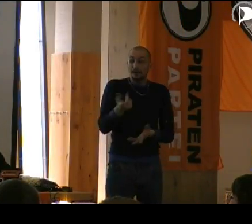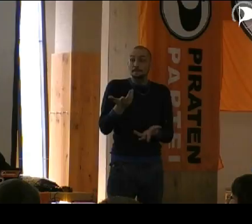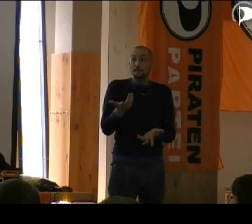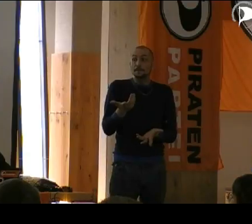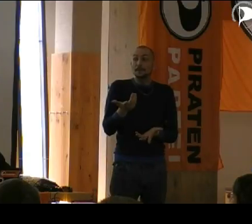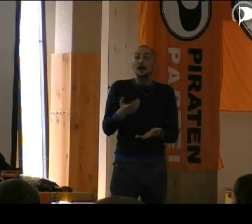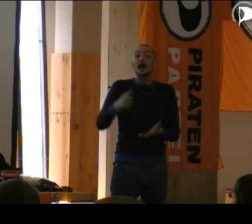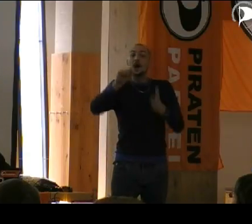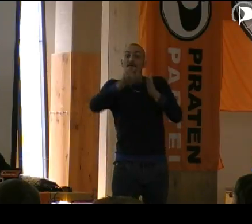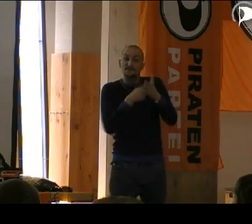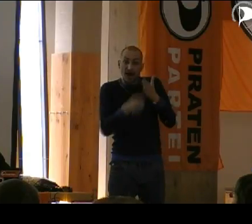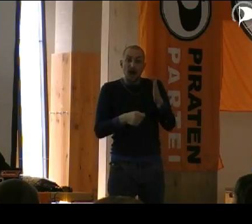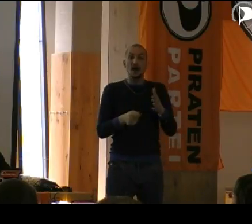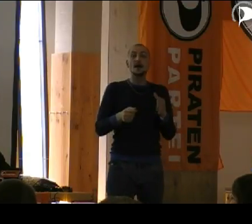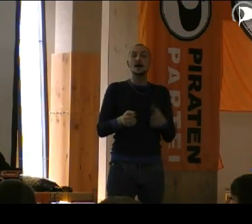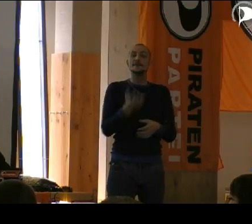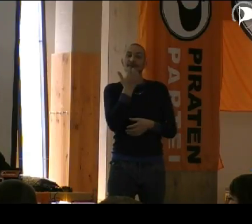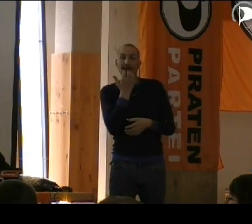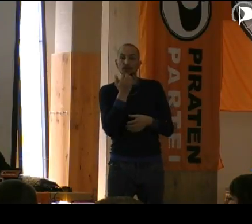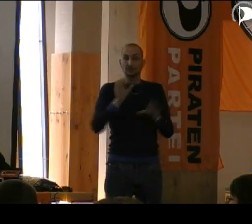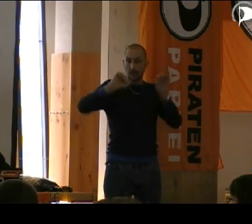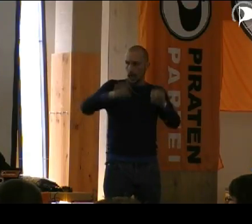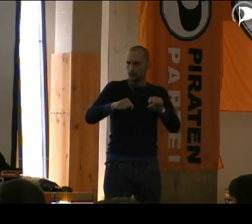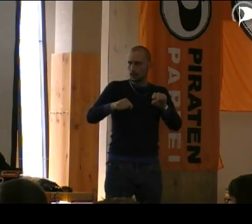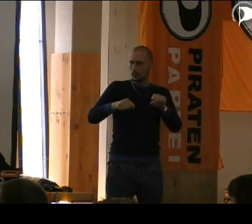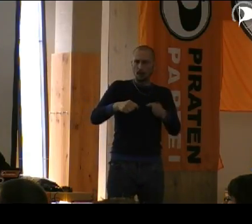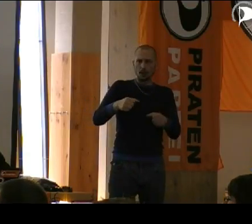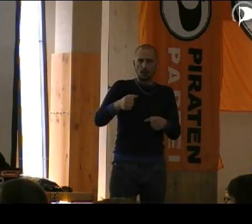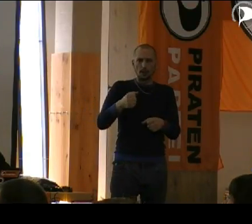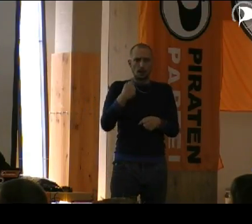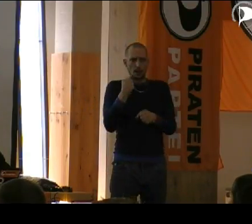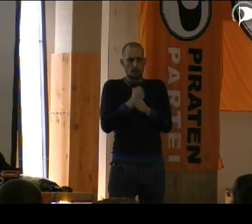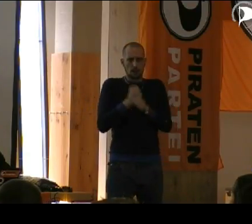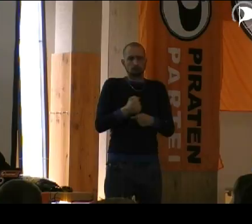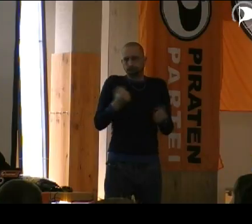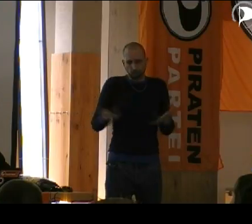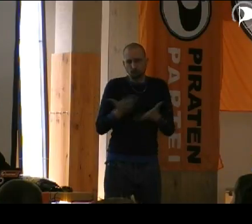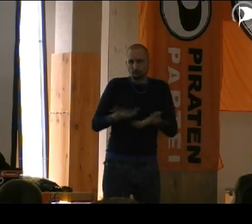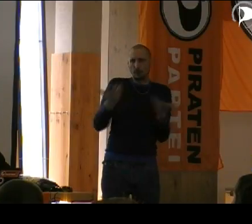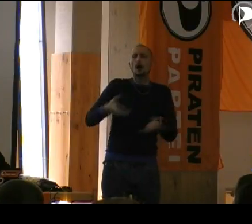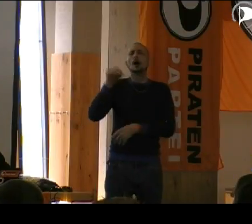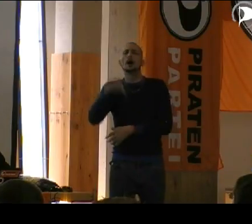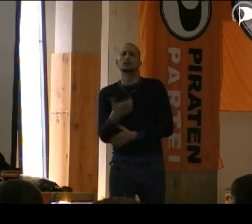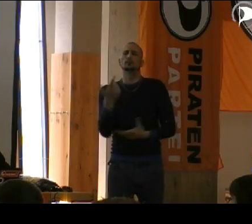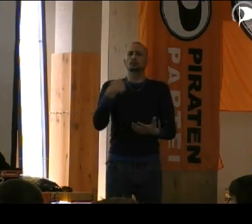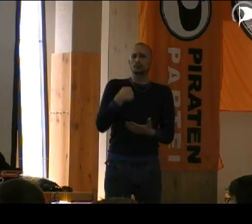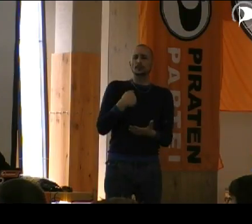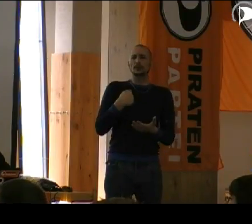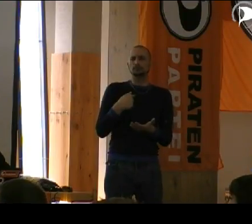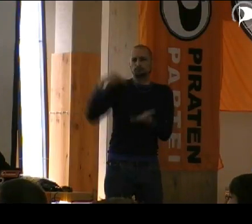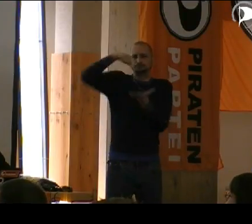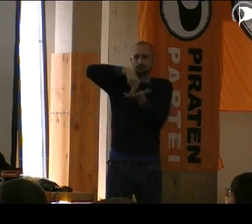der versammlung sap das ist er macht ist jetzt kann man komisch aber ich kandidiere für